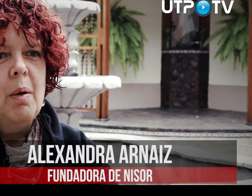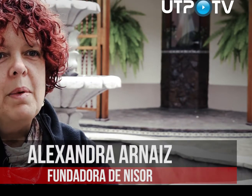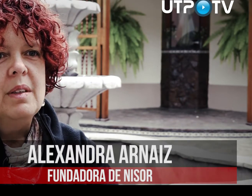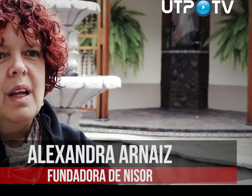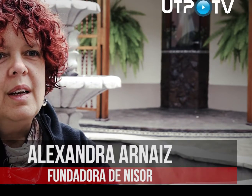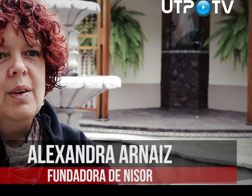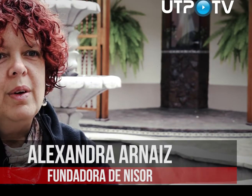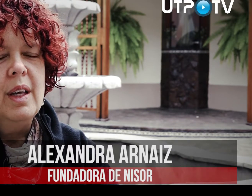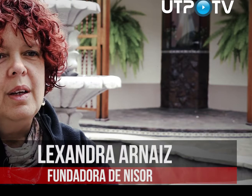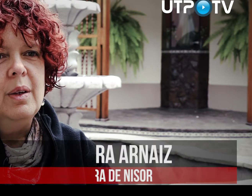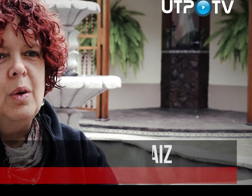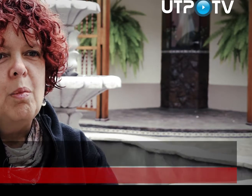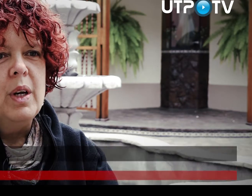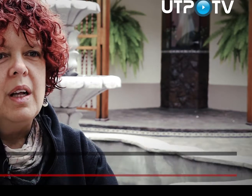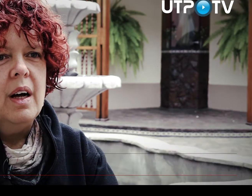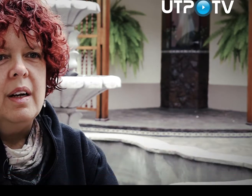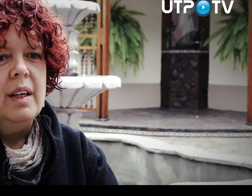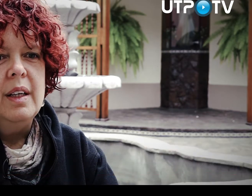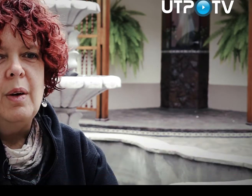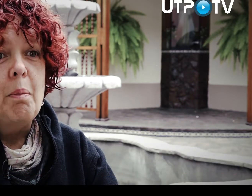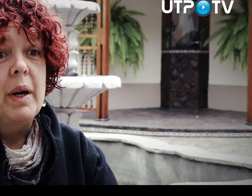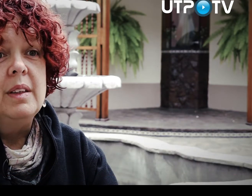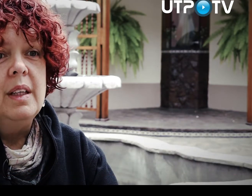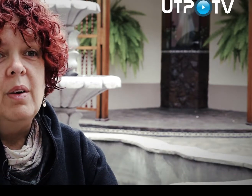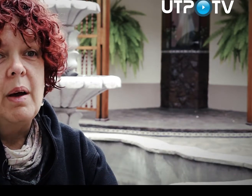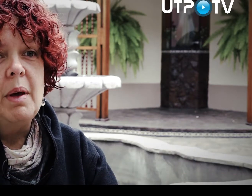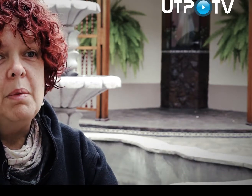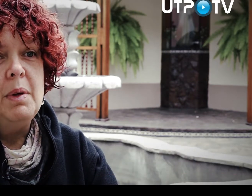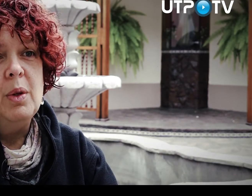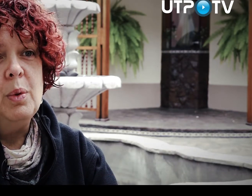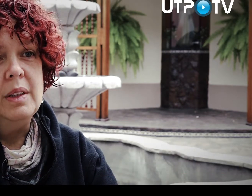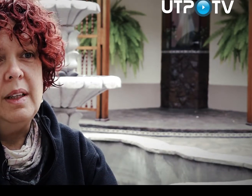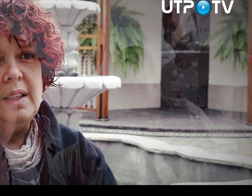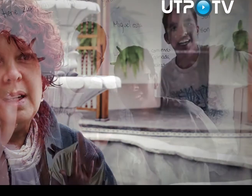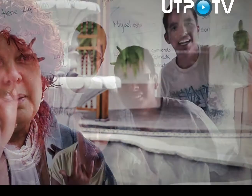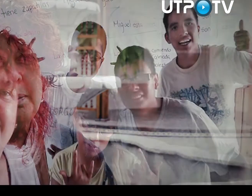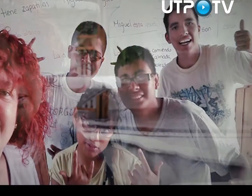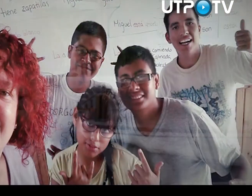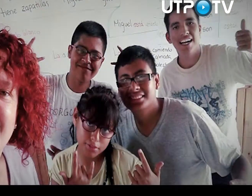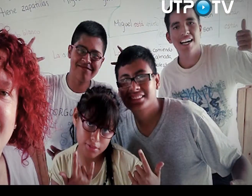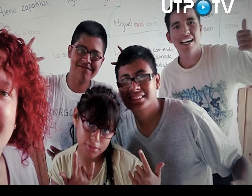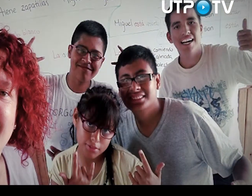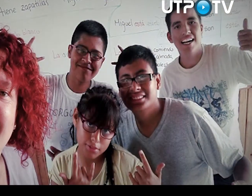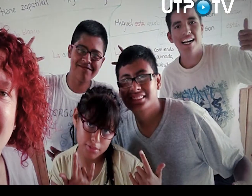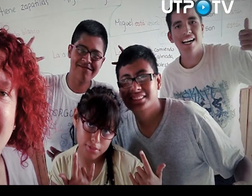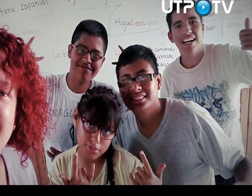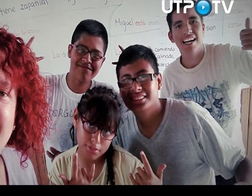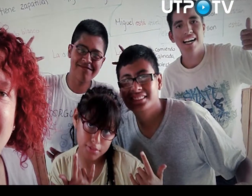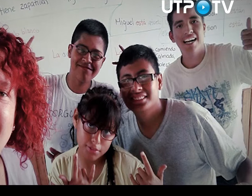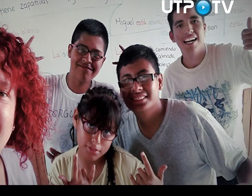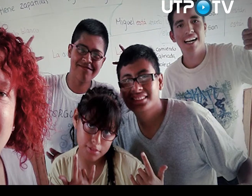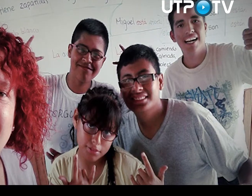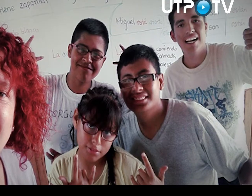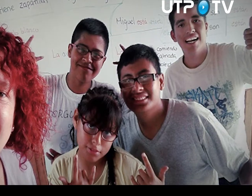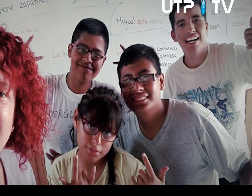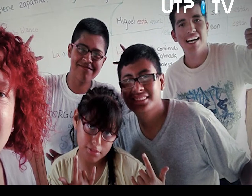conversar ni con quién comunicar ni compartir lo que habían vivido durante el día. Entonces comenzamos la